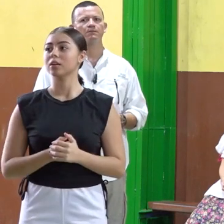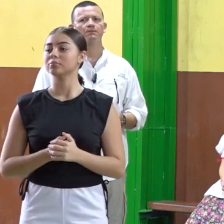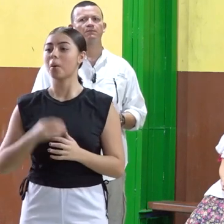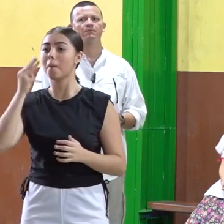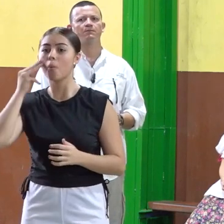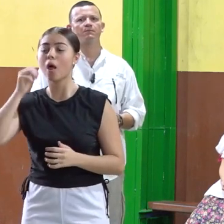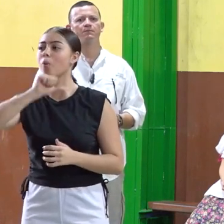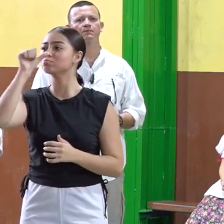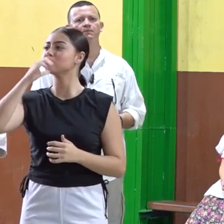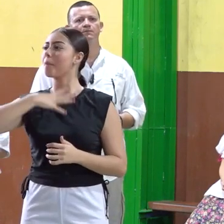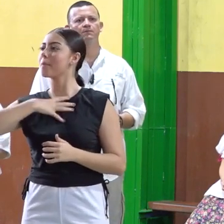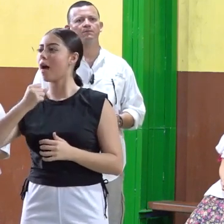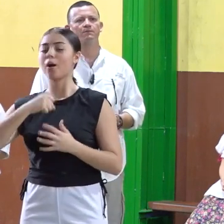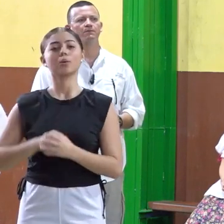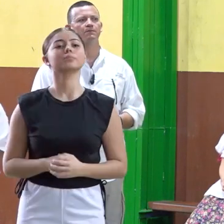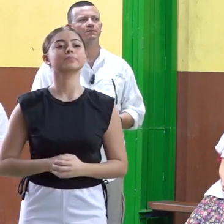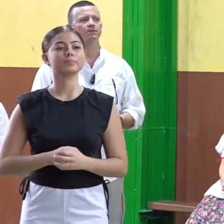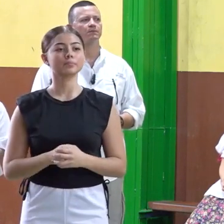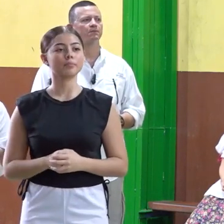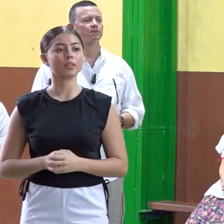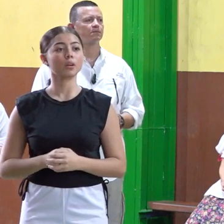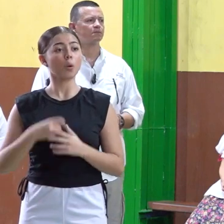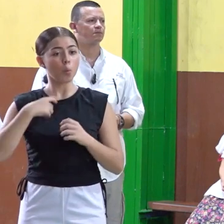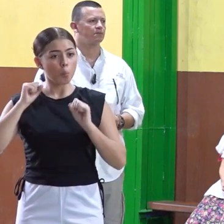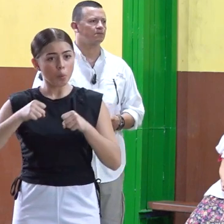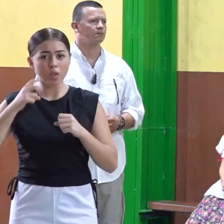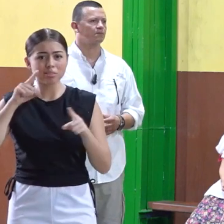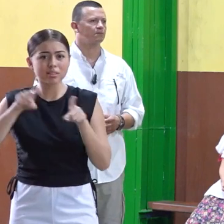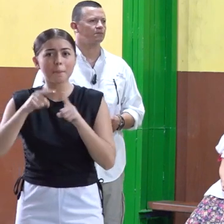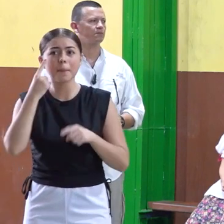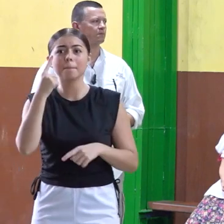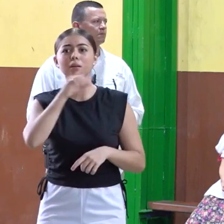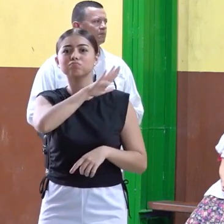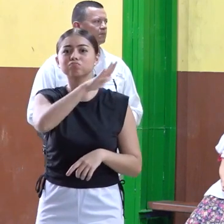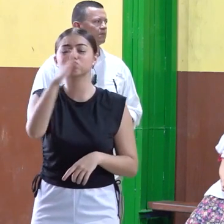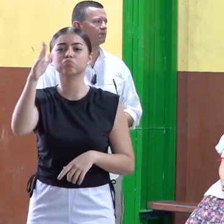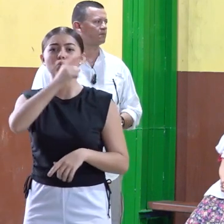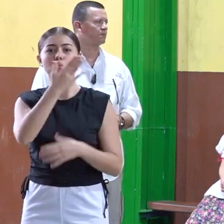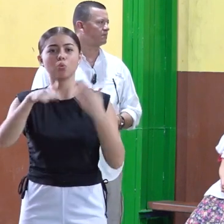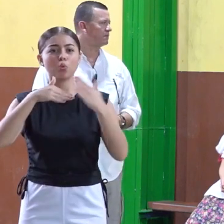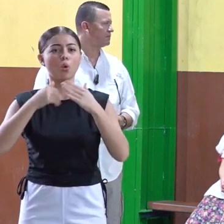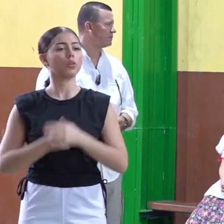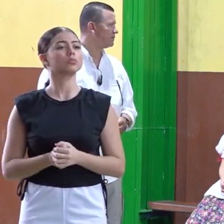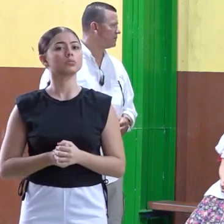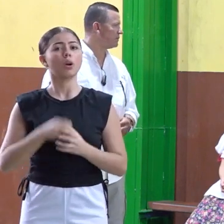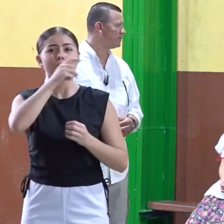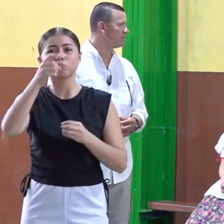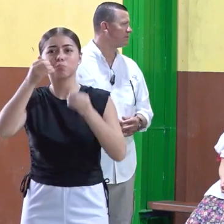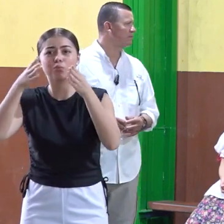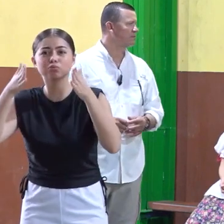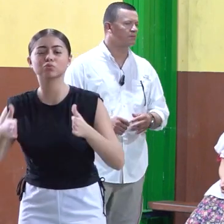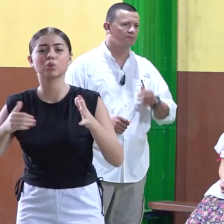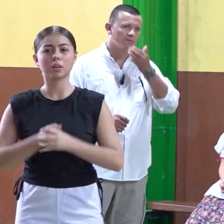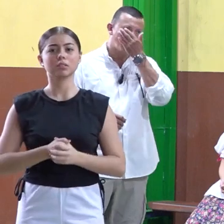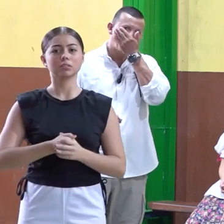morado, de azul, de blanco. Y lo puedo también ver en las caras de ustedes, los profesores,